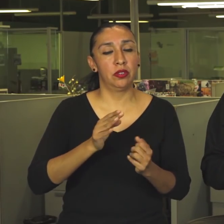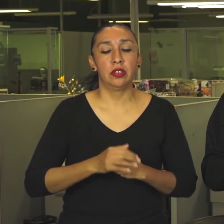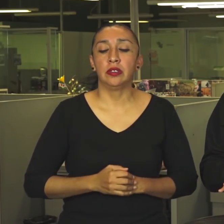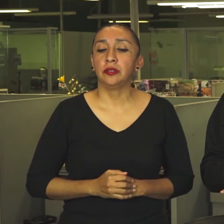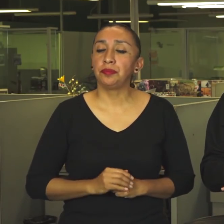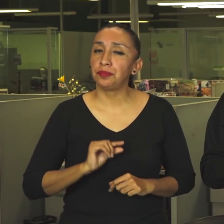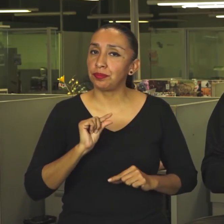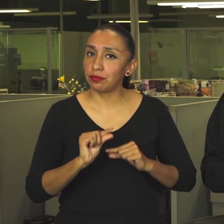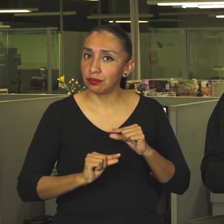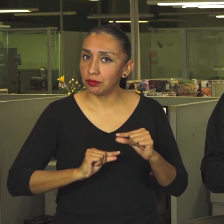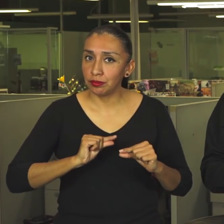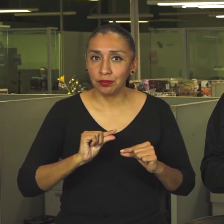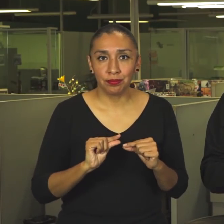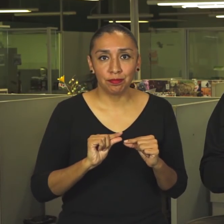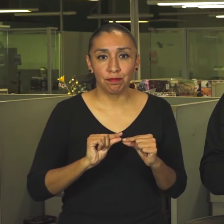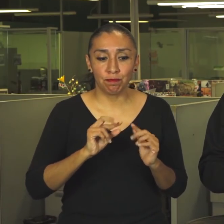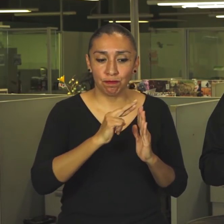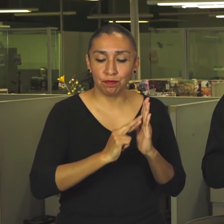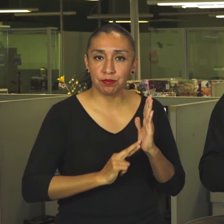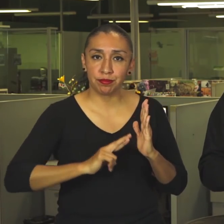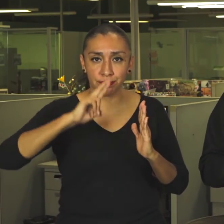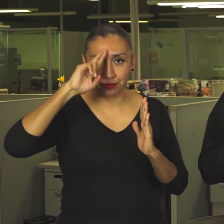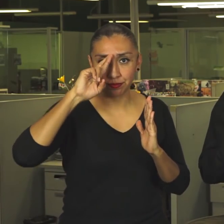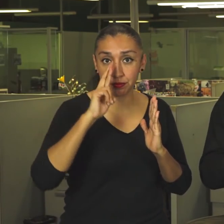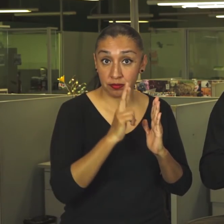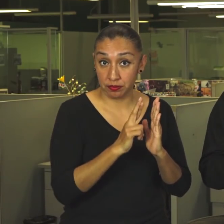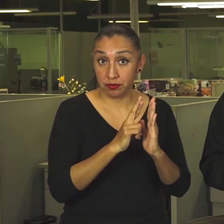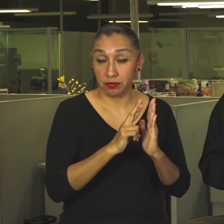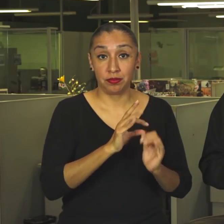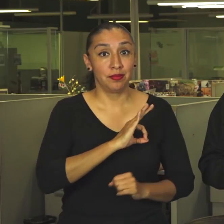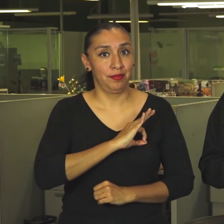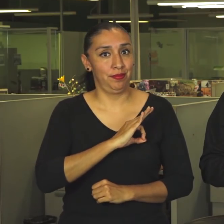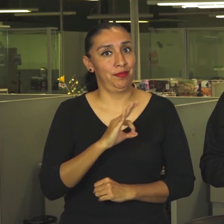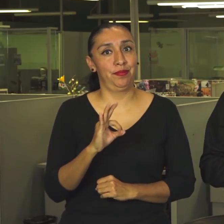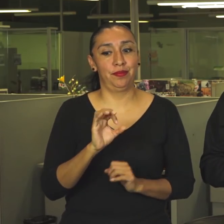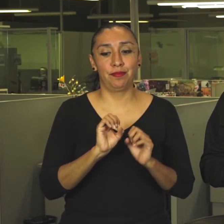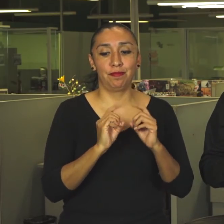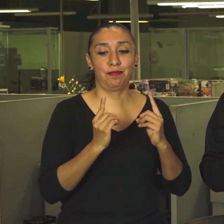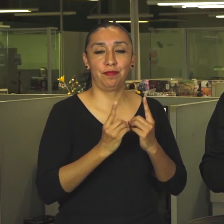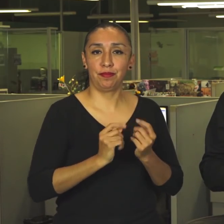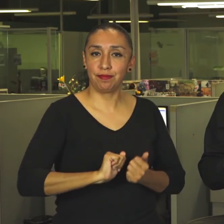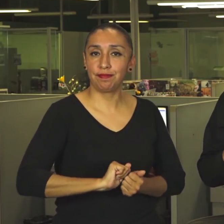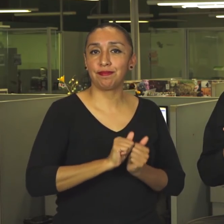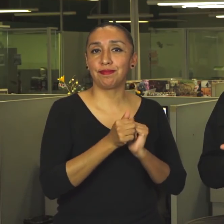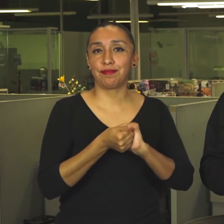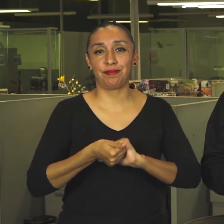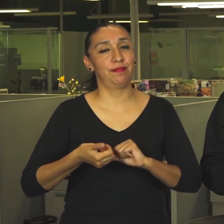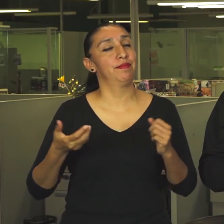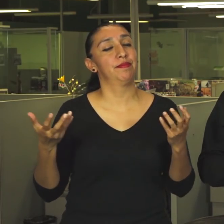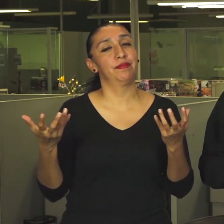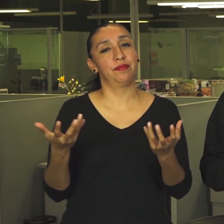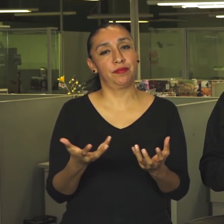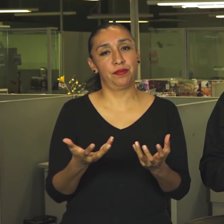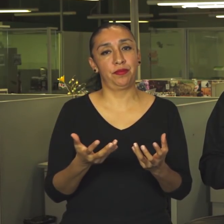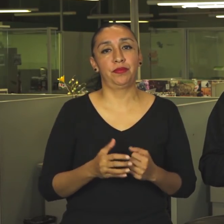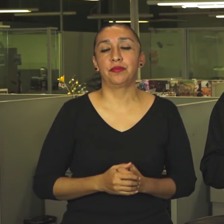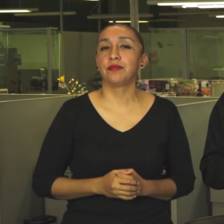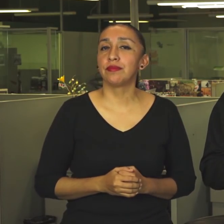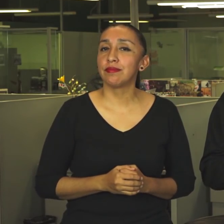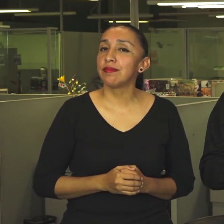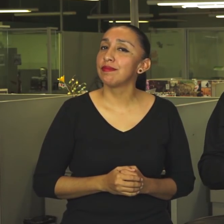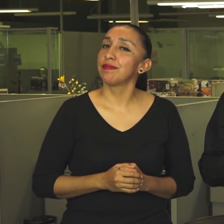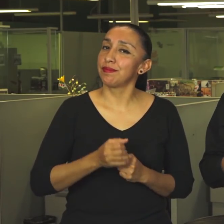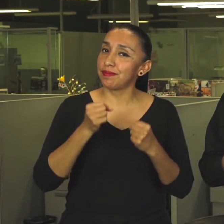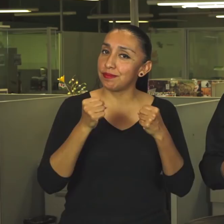hay tiempo a pesar de que ya va hasta la prohibición hay tiempo para que como sociedad nos podamos adaptar a esta medida que se piensa